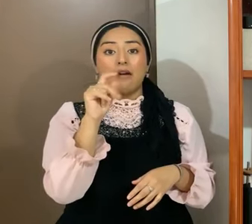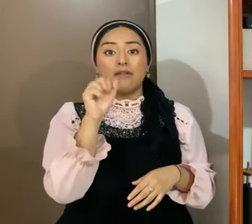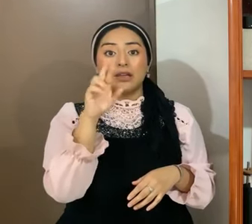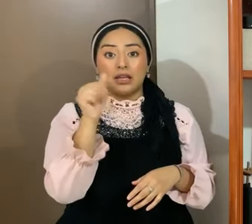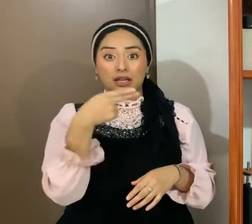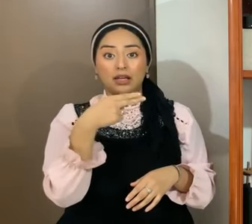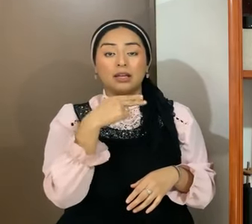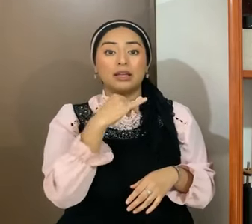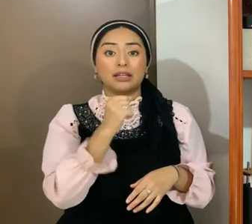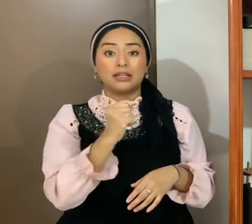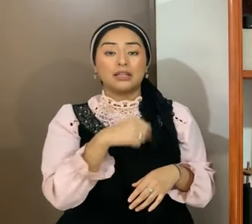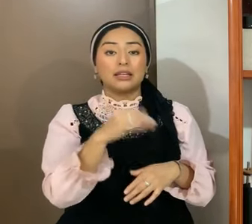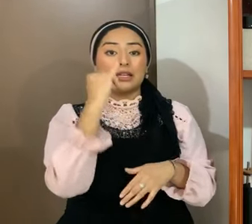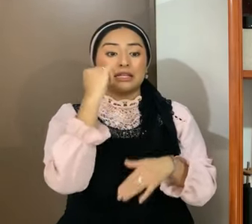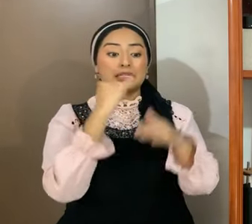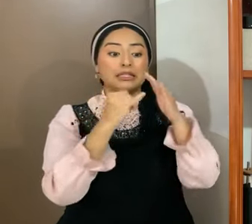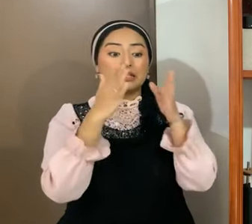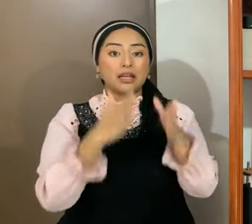es Isaías